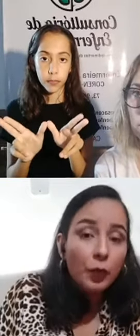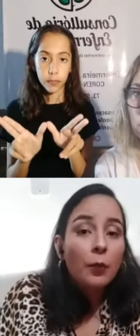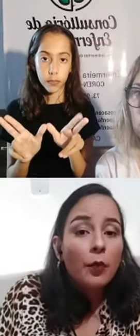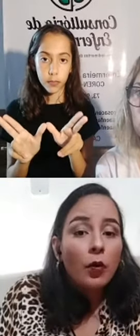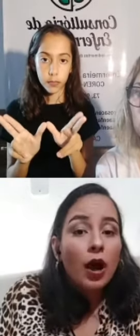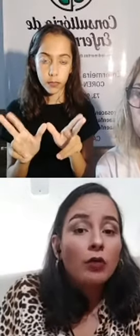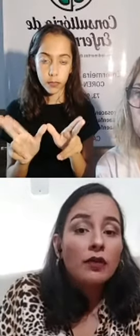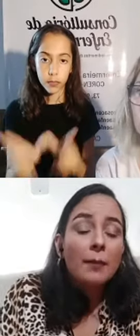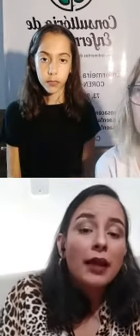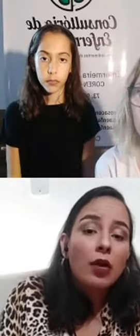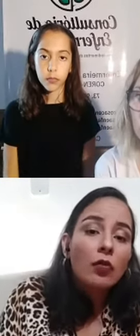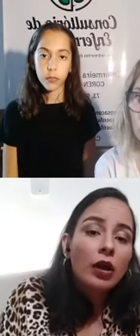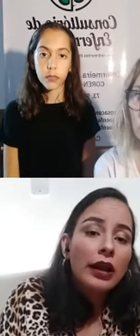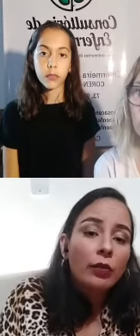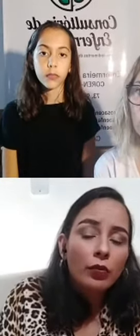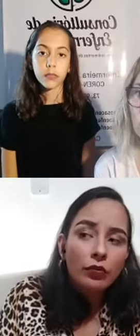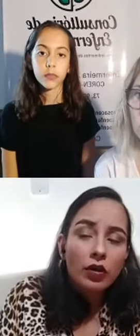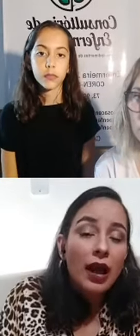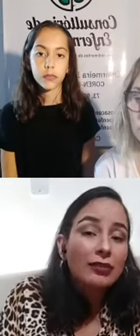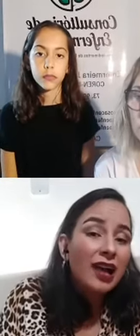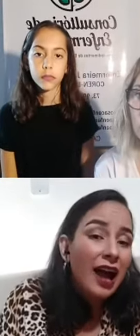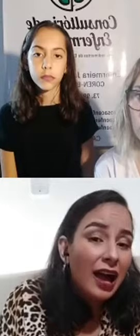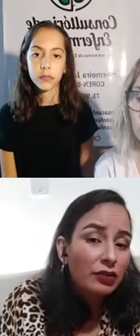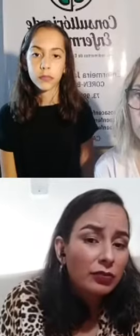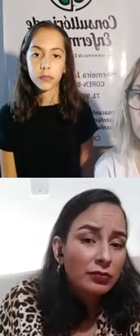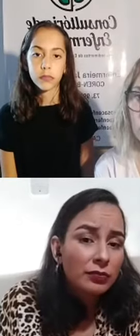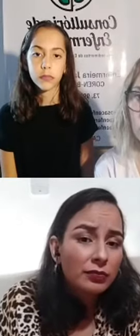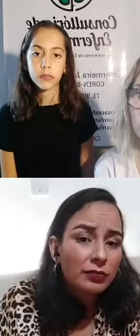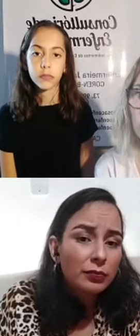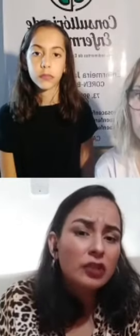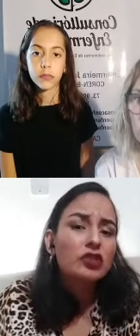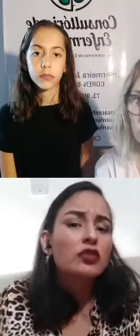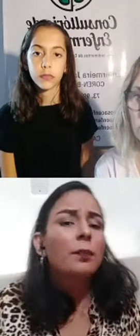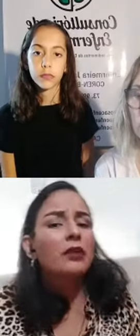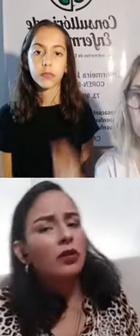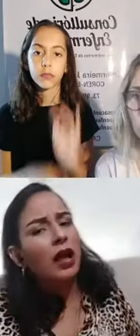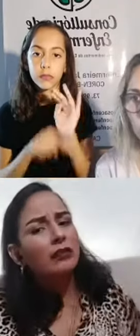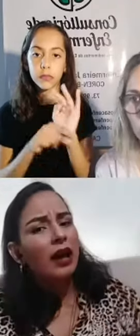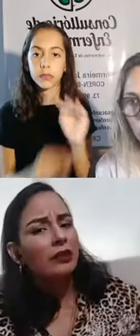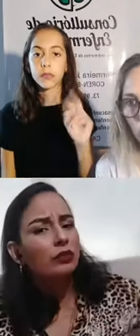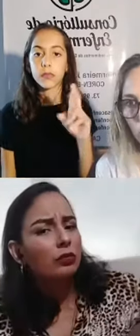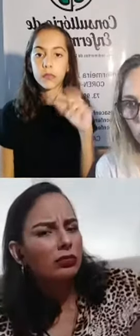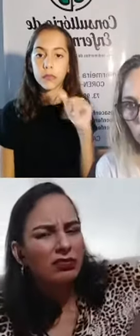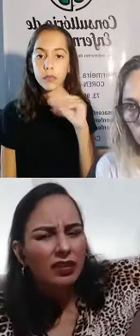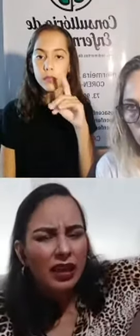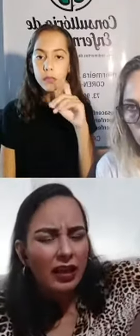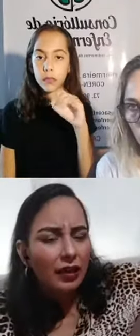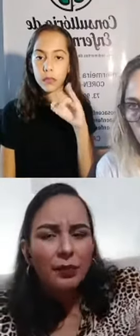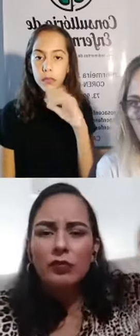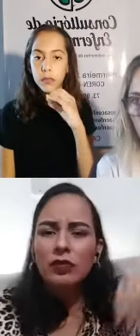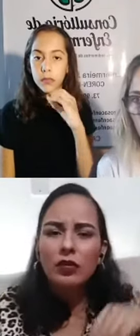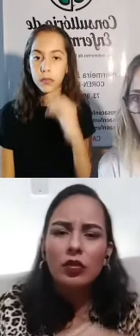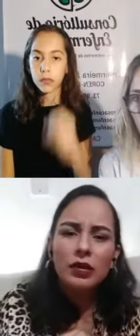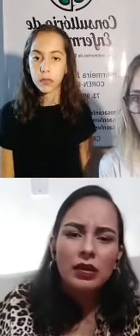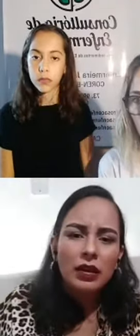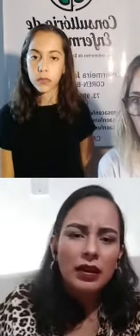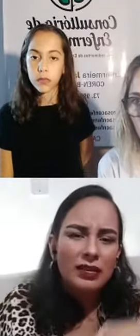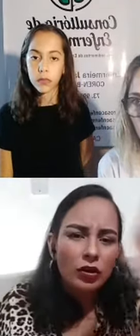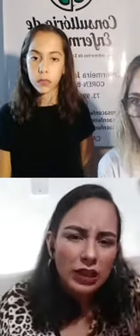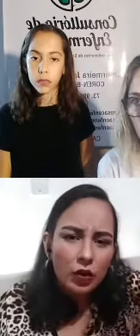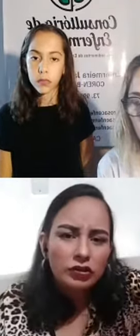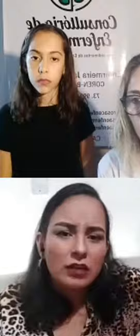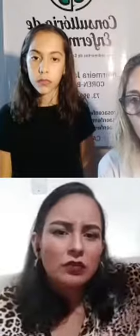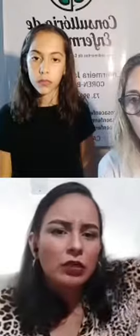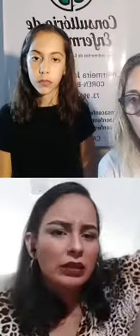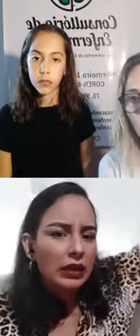Nos propor a usar melhor os horários da rádio. Por que a gente não pede um horário na rádio? Porque eu não sei o nome.